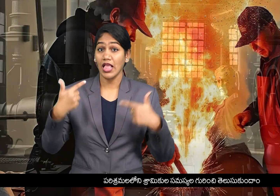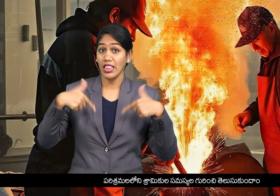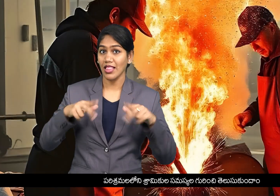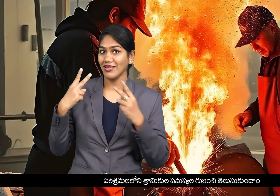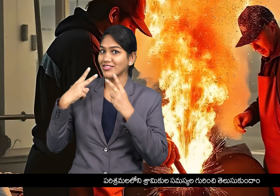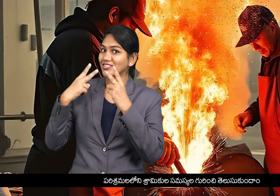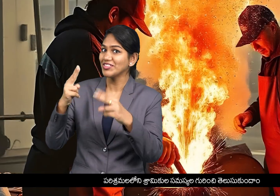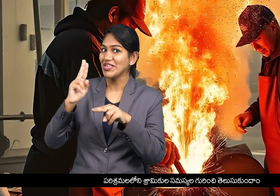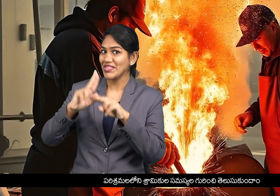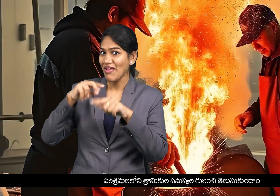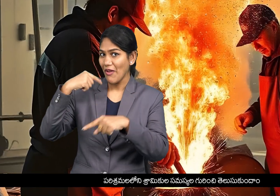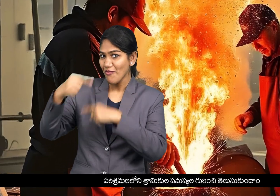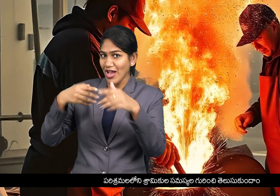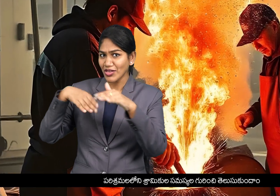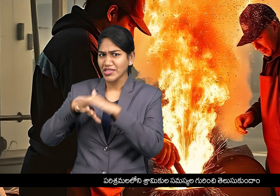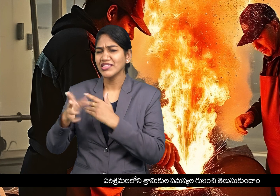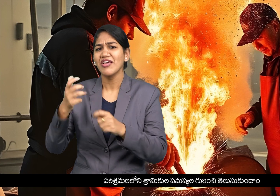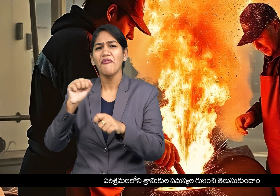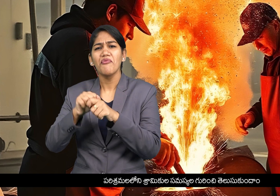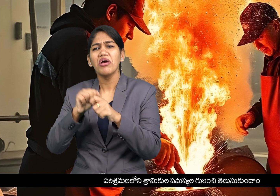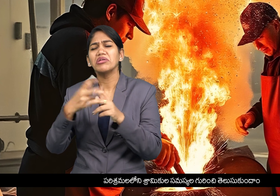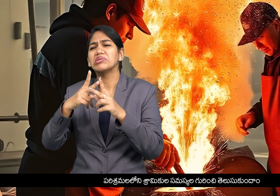పరిశ్రమలలోని శ్రామికుల సమస్యల గురించి తెలుసుకుందాం.